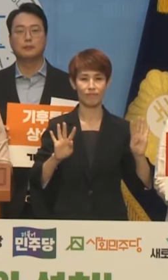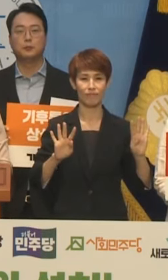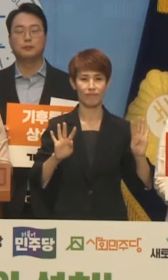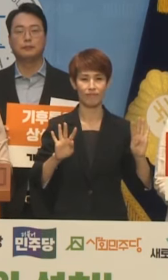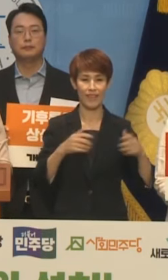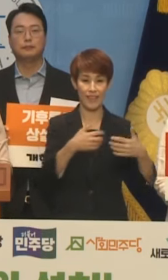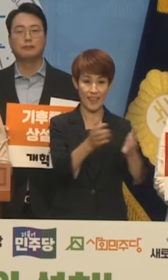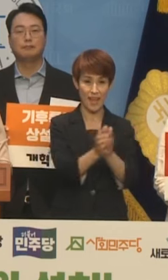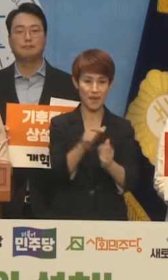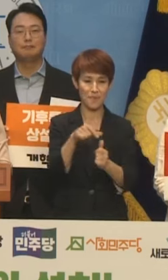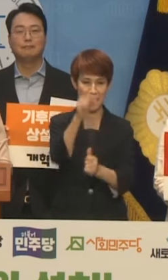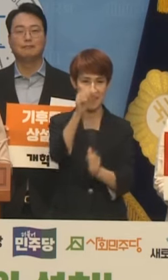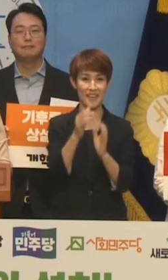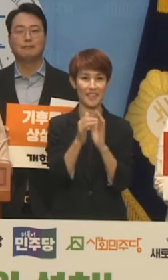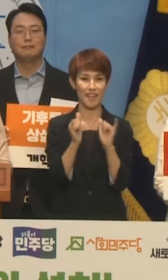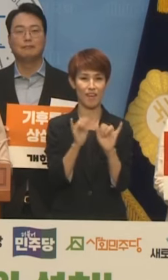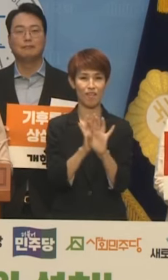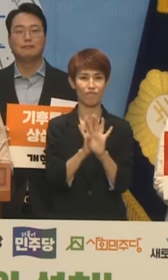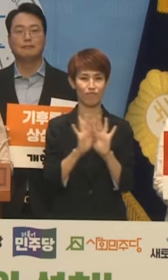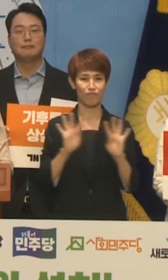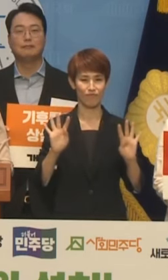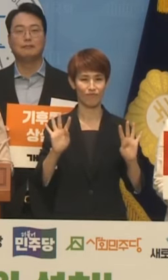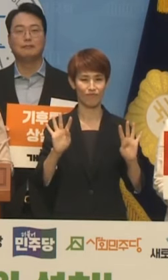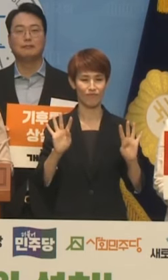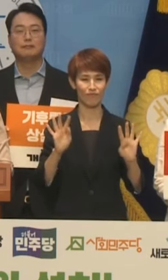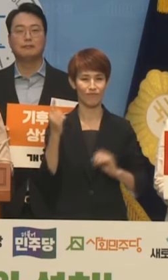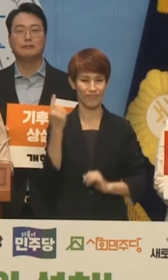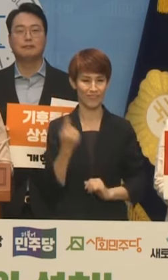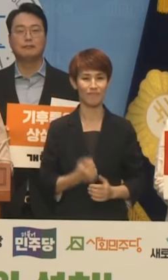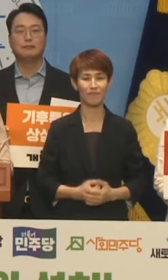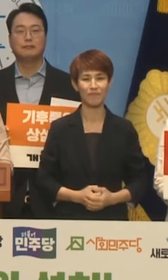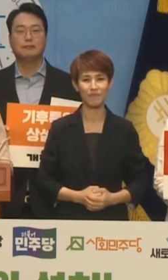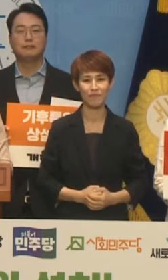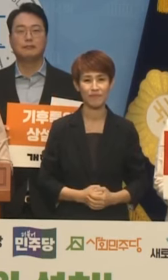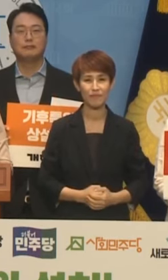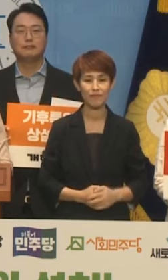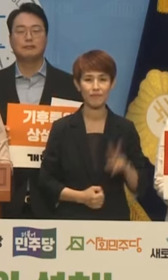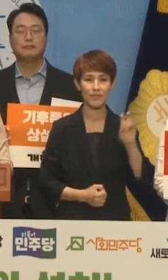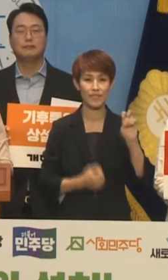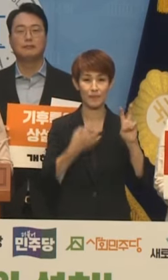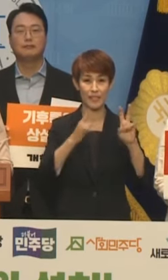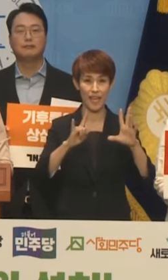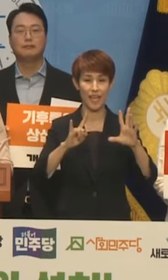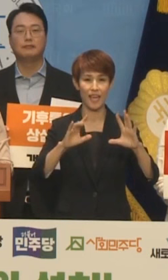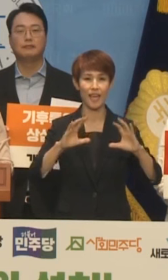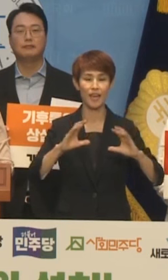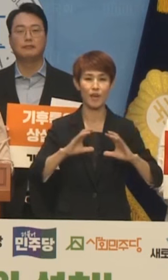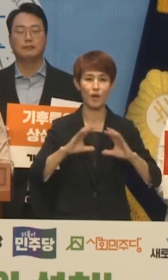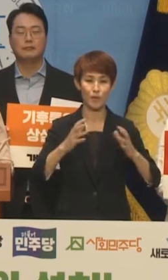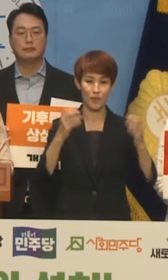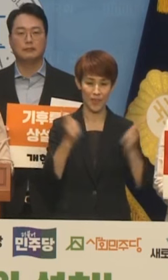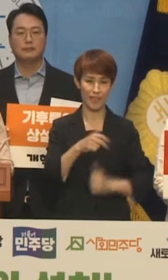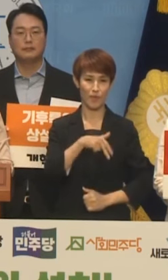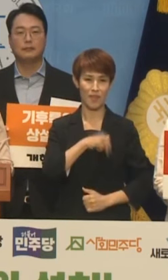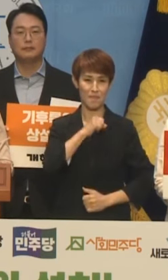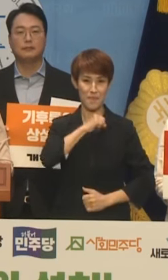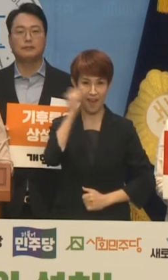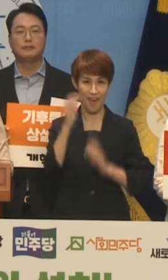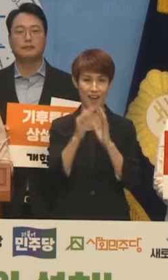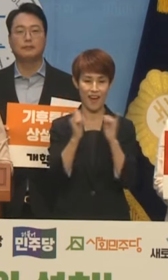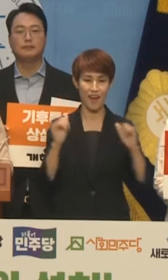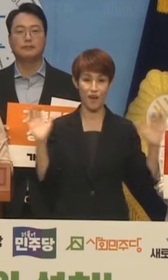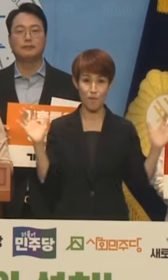정당의 당선인들이 한 분 이상씩 모여 계십니다. 22대 모든 원내 정당 당선인들이 한자리에